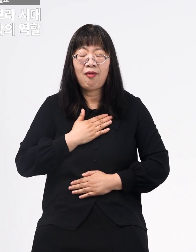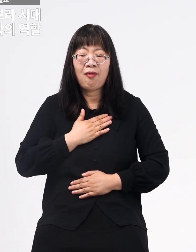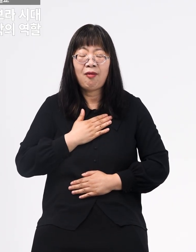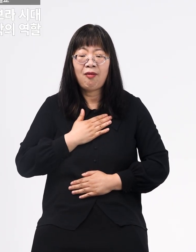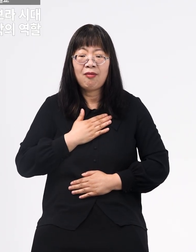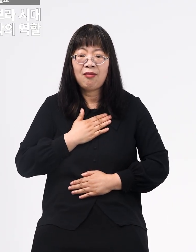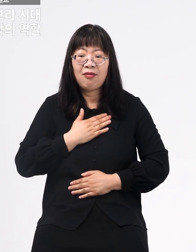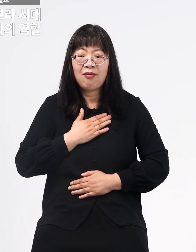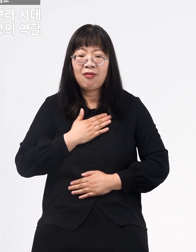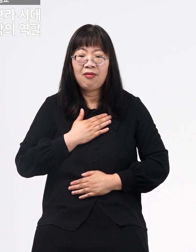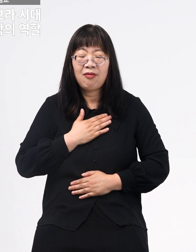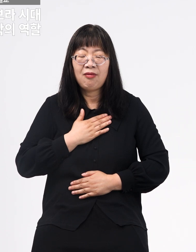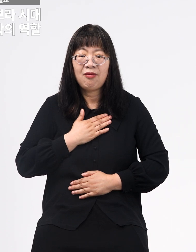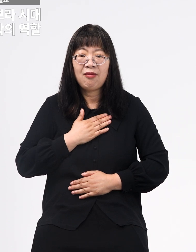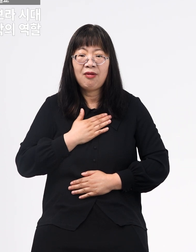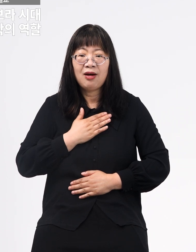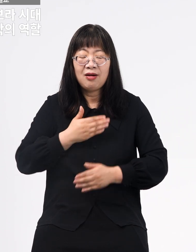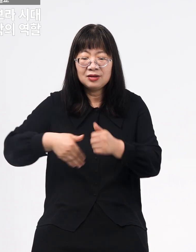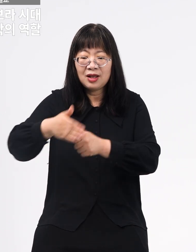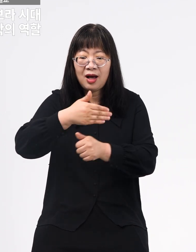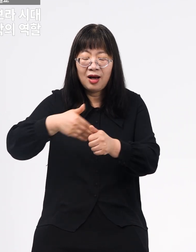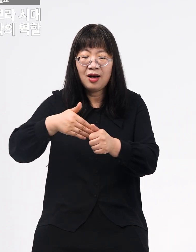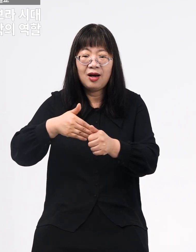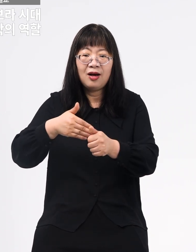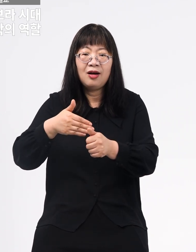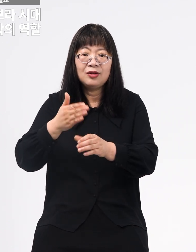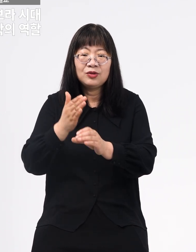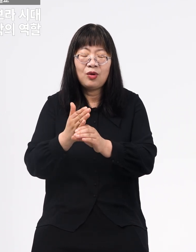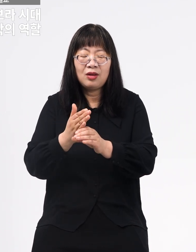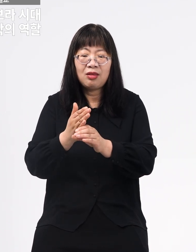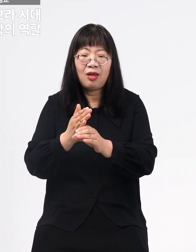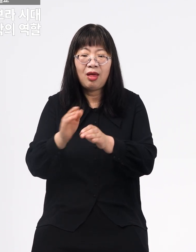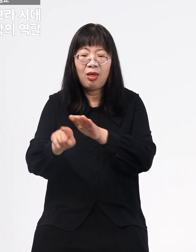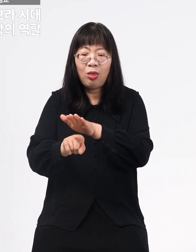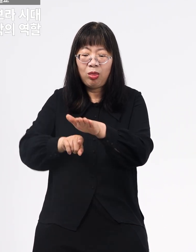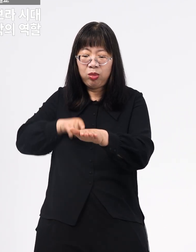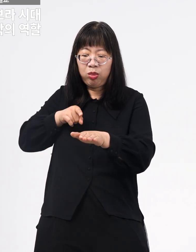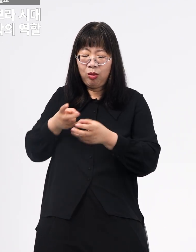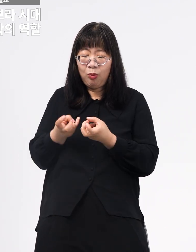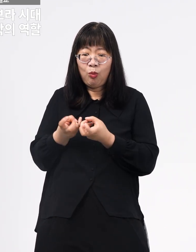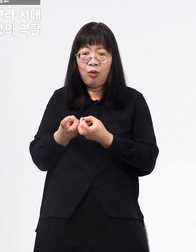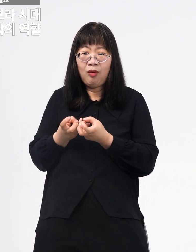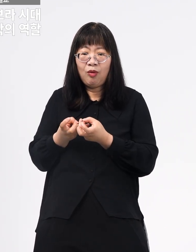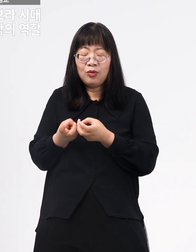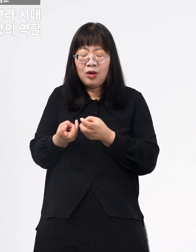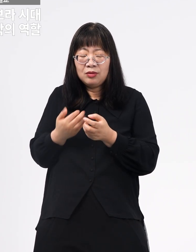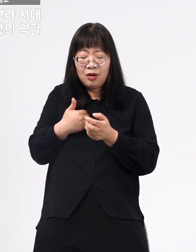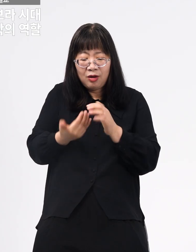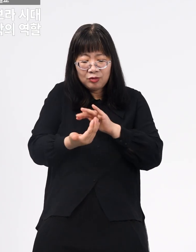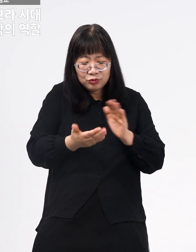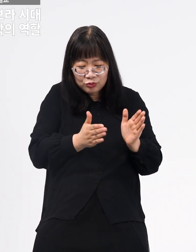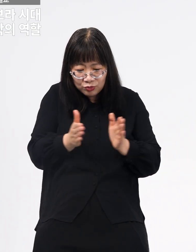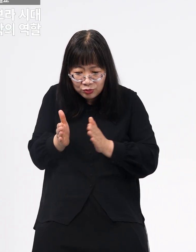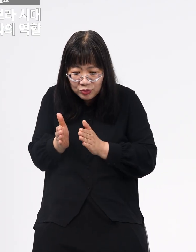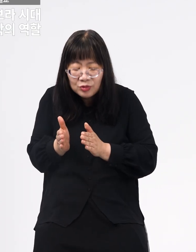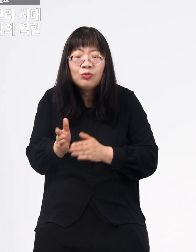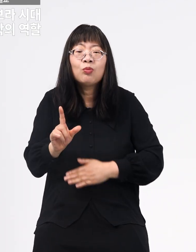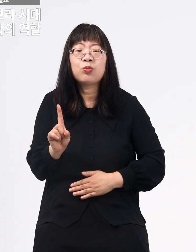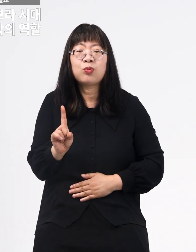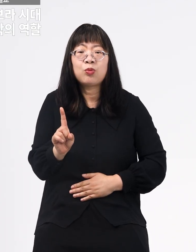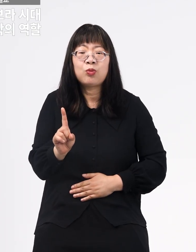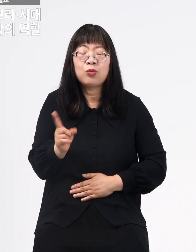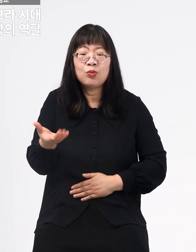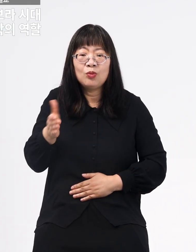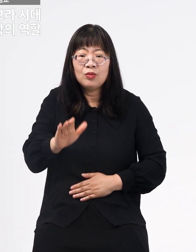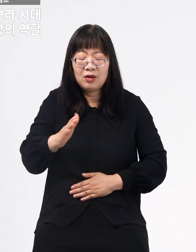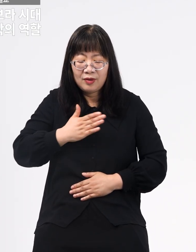이러다가 도태되는 거 아닐까? 그럼 이 시대 앞에 나는 뭘 준비해야 되나? 근데